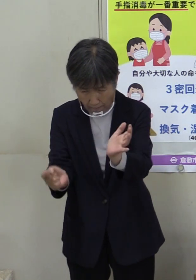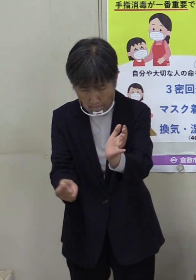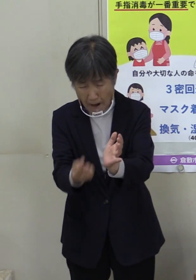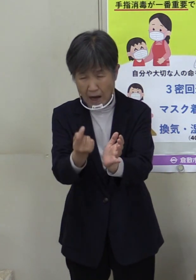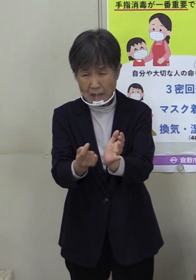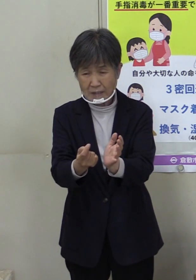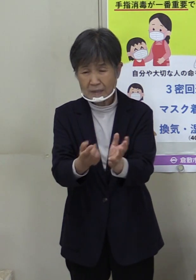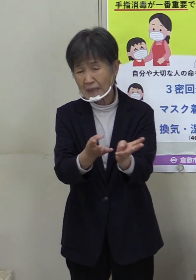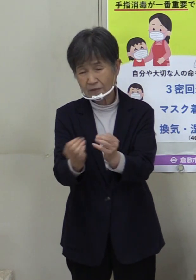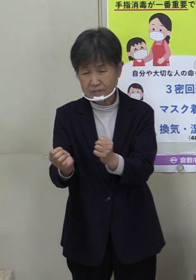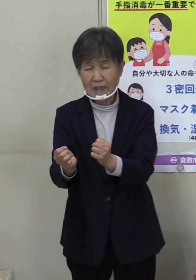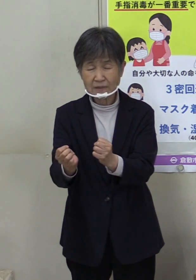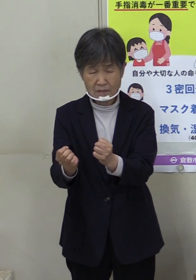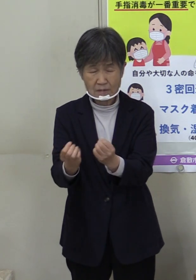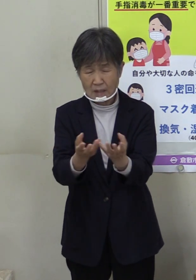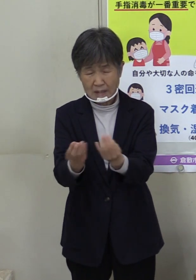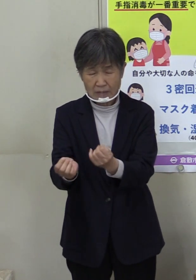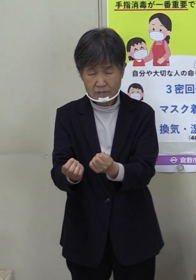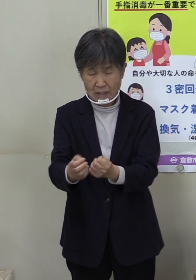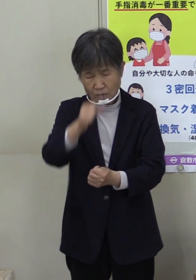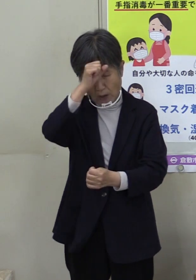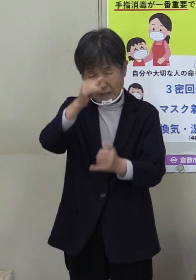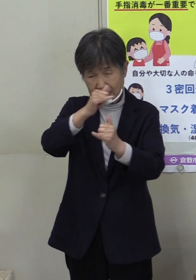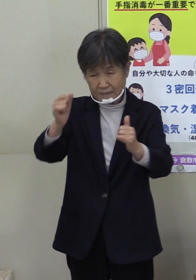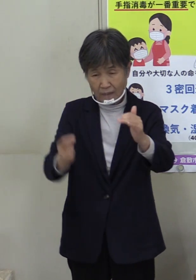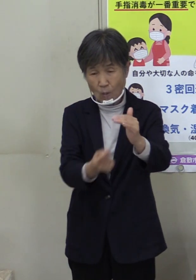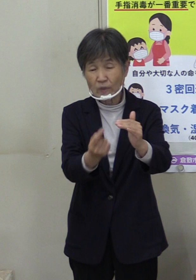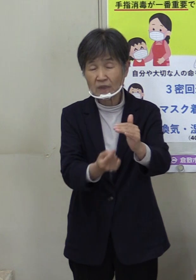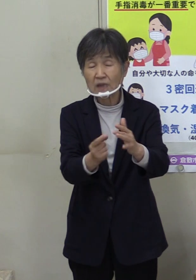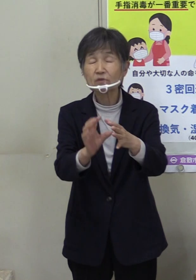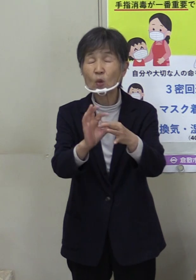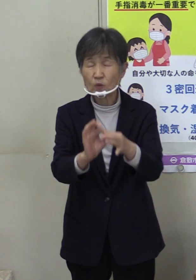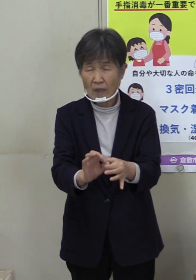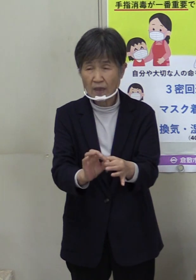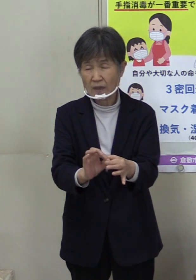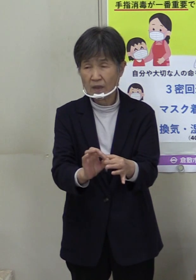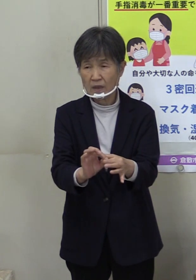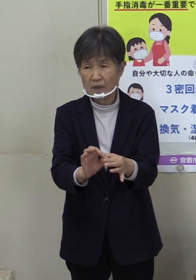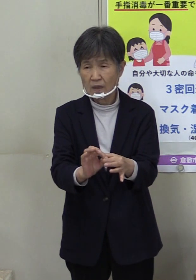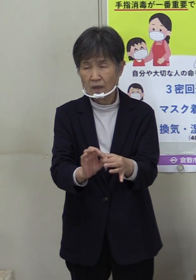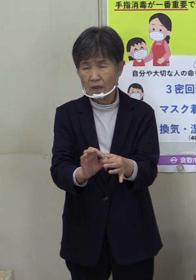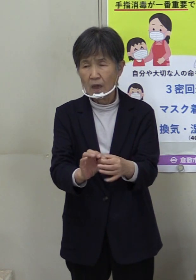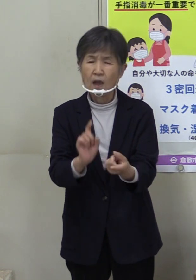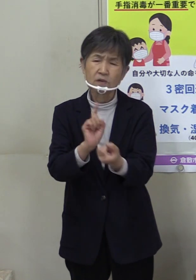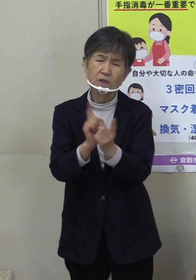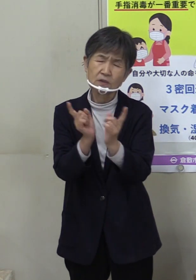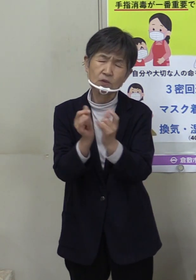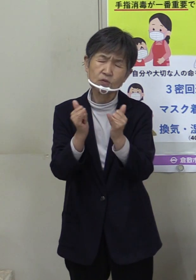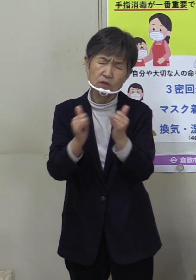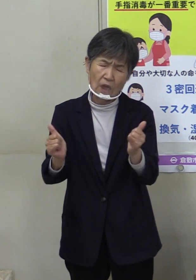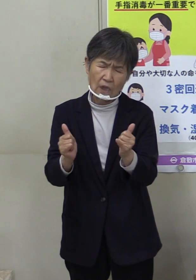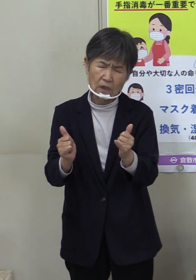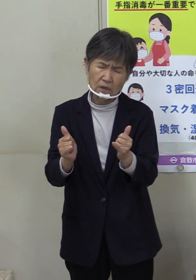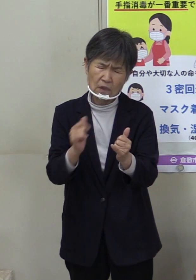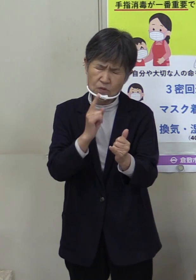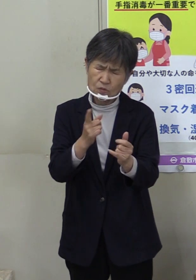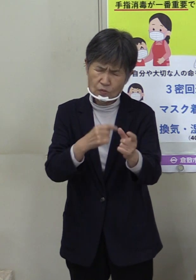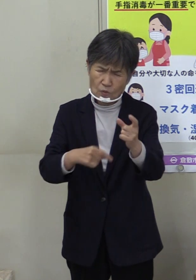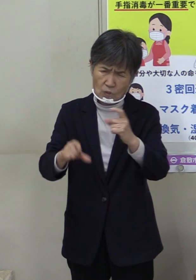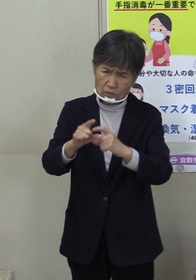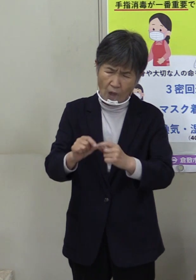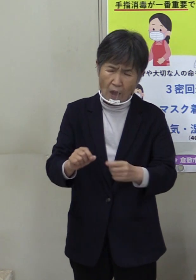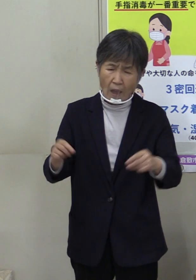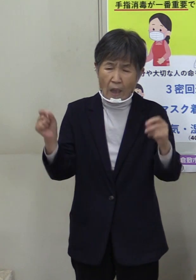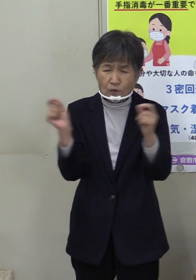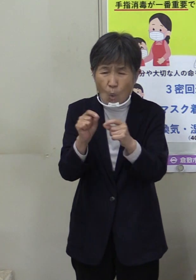うたくさんの、まあ、患者さんが出ておりますので、単に接触者というよりは、 やはり濃